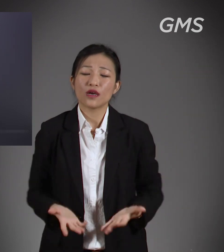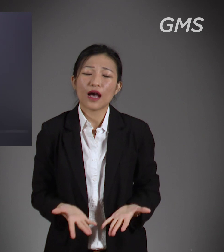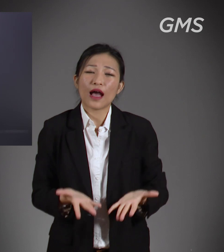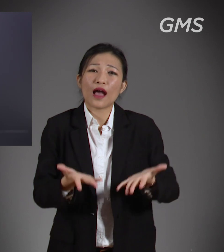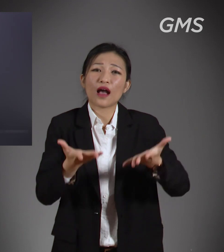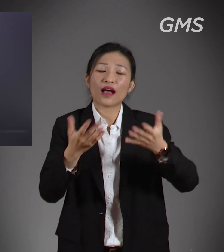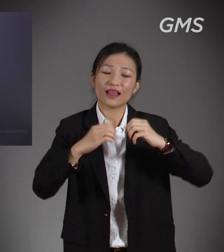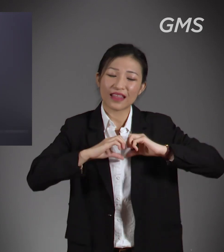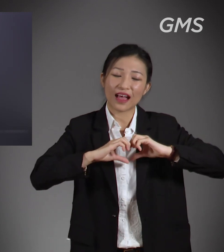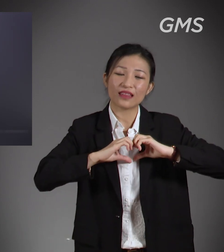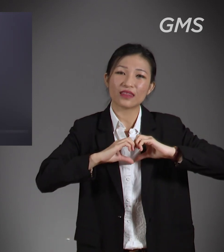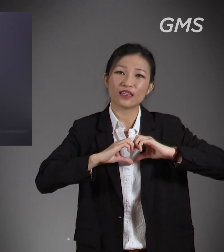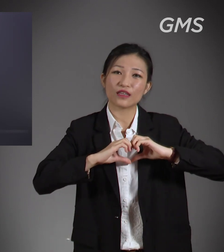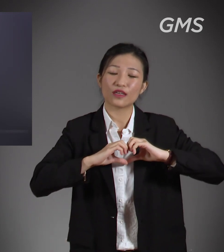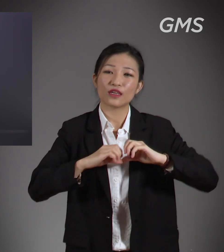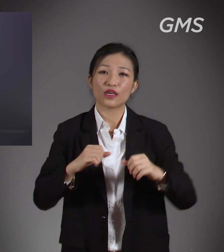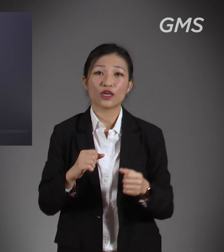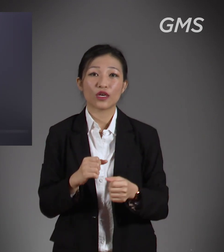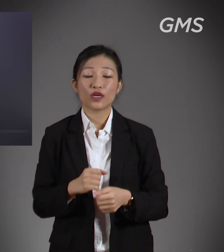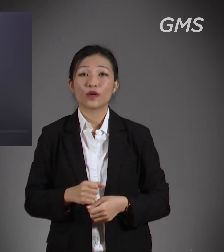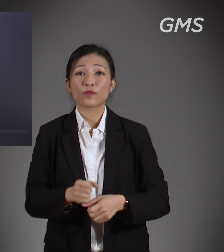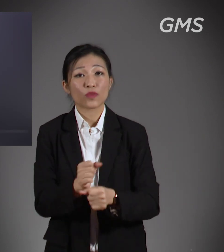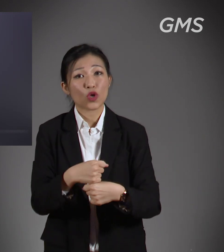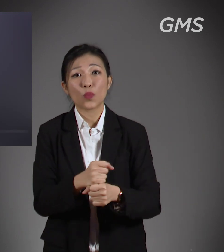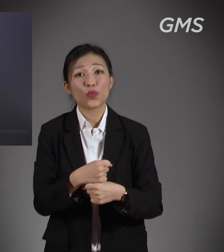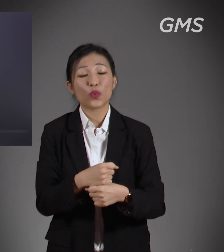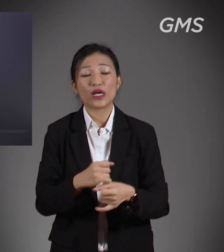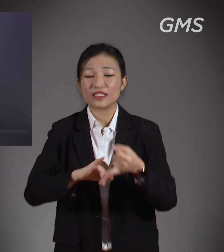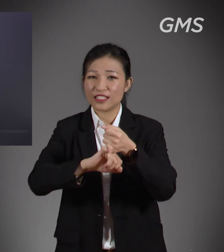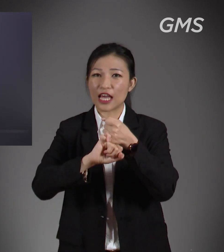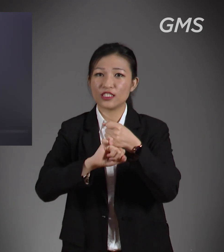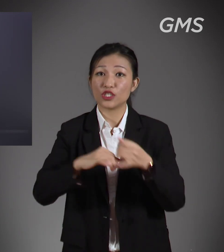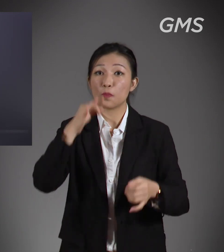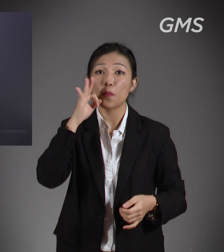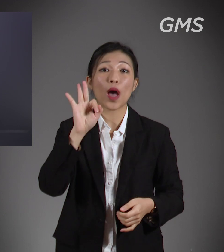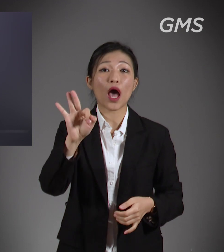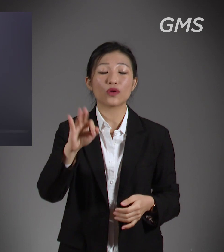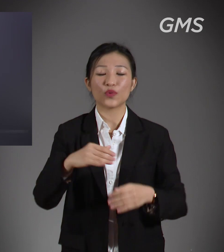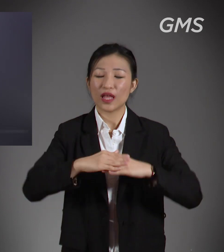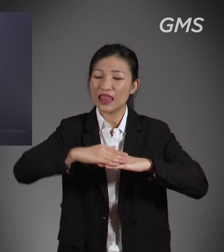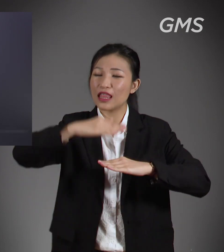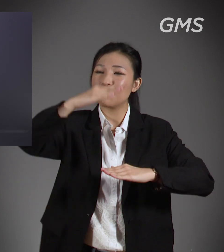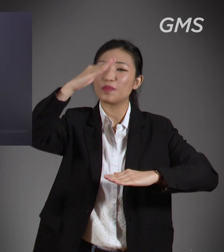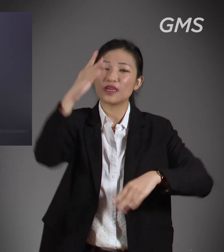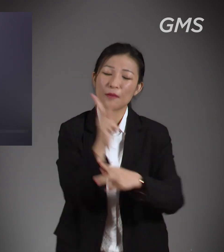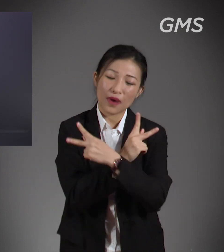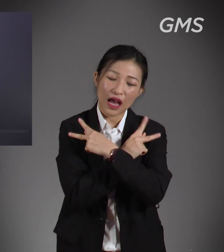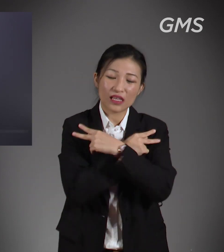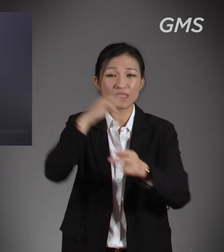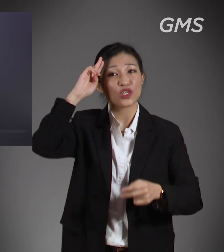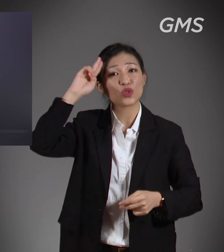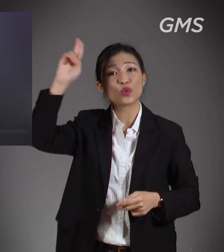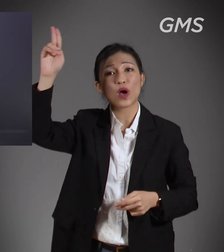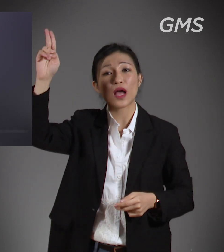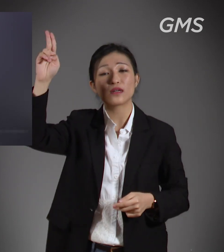kita. Buatlah komitmen yang baru untuk hidup lebih mengasihi Tuhan. Untuk hidup